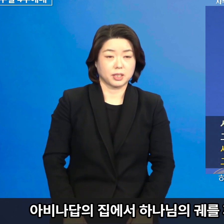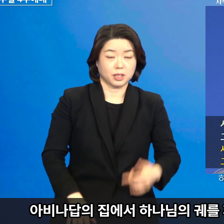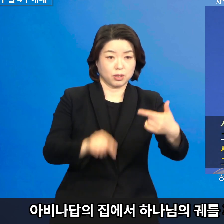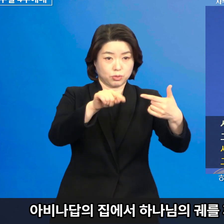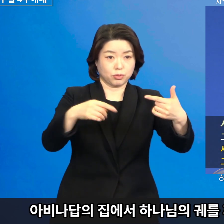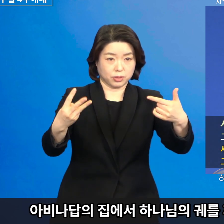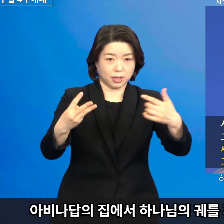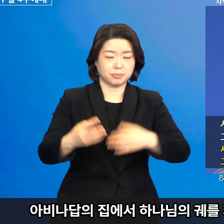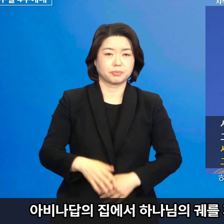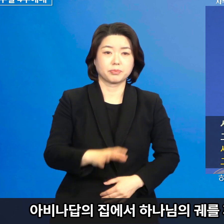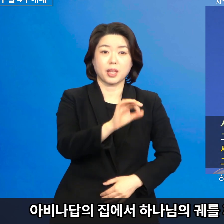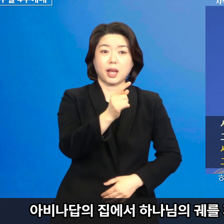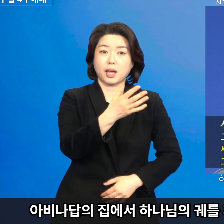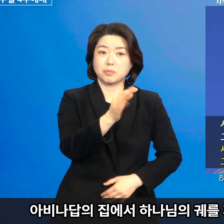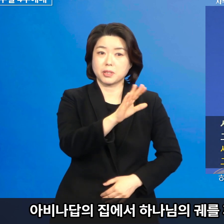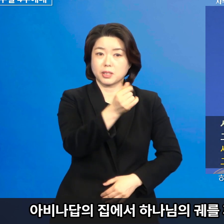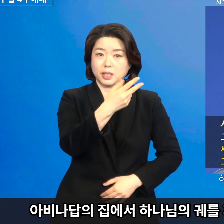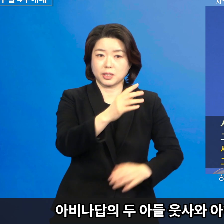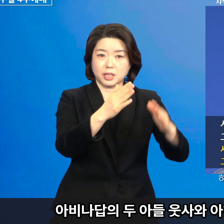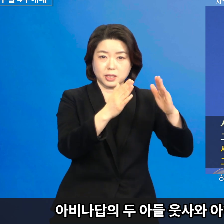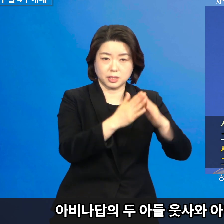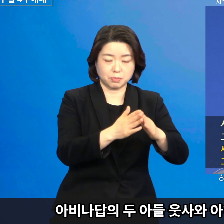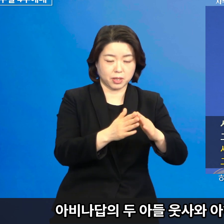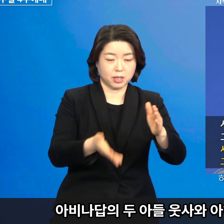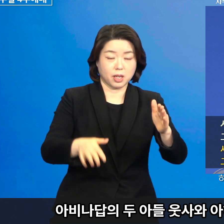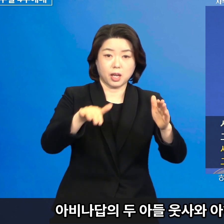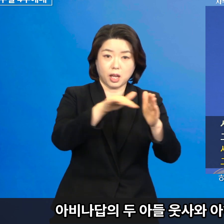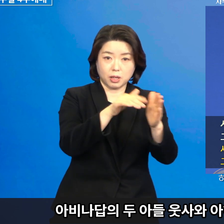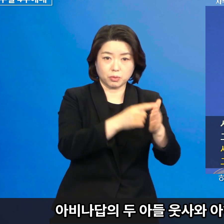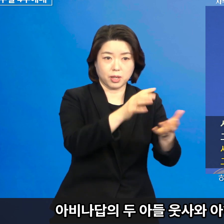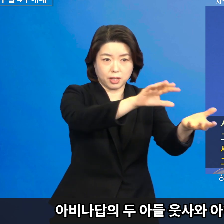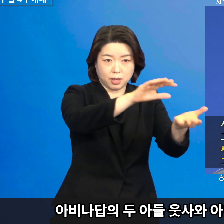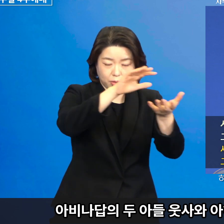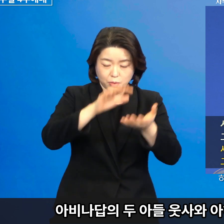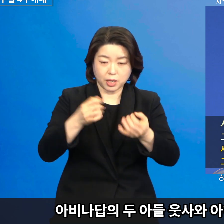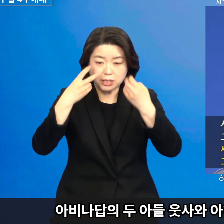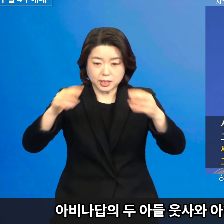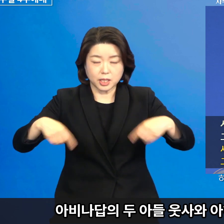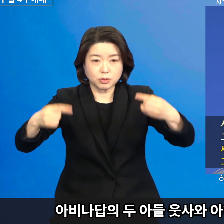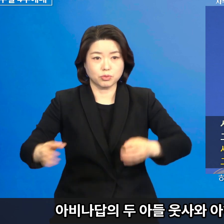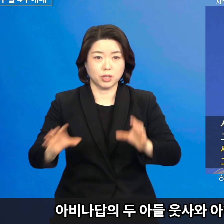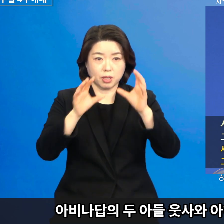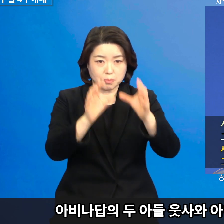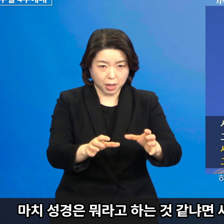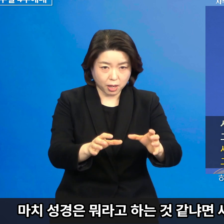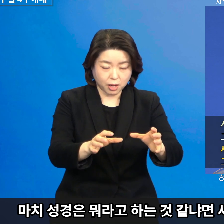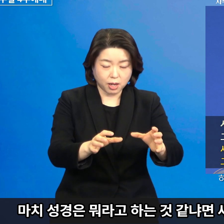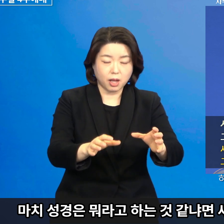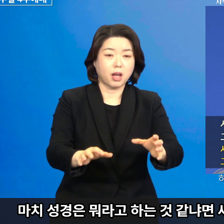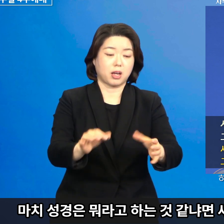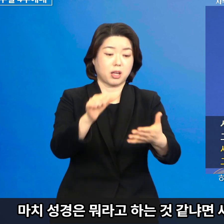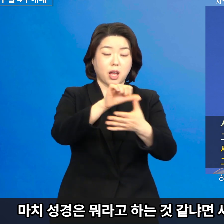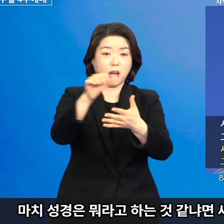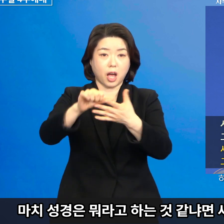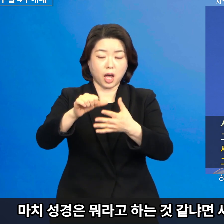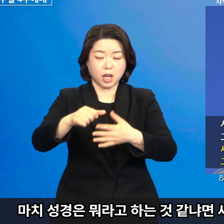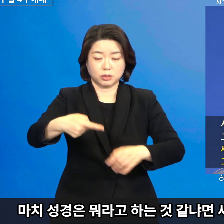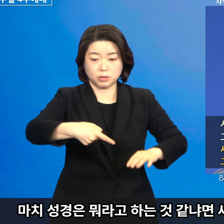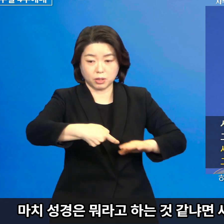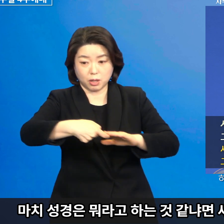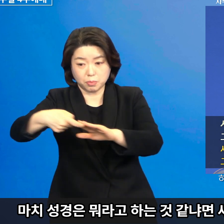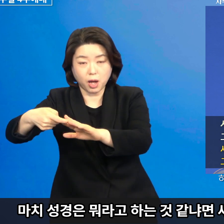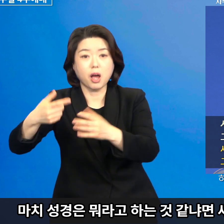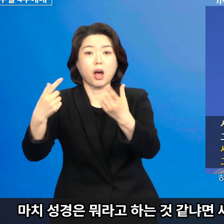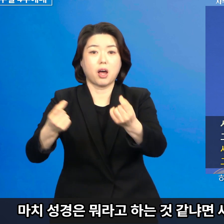하나님의 궤를 꺼내서 새 수레에 싣고 나올 때에 아비나답의 두 아들 우사와 아효가 그 새 수레를 몰았다. 마치 성경은 뭐라고 하는 것